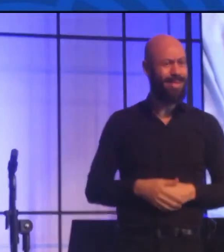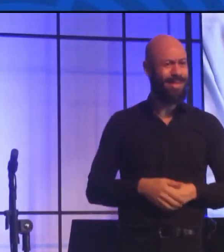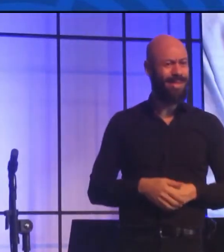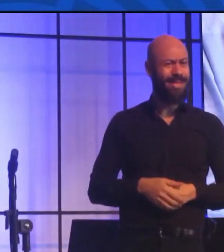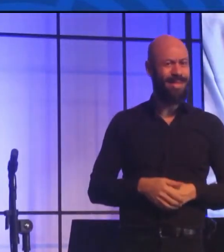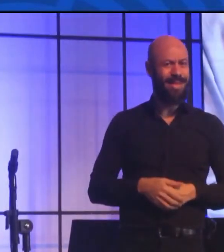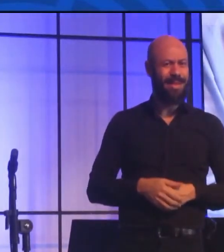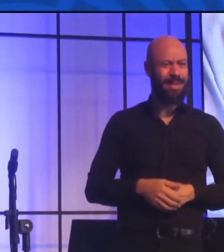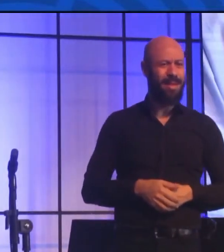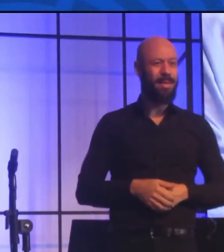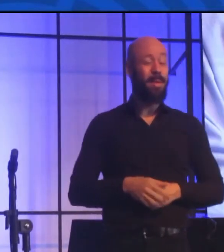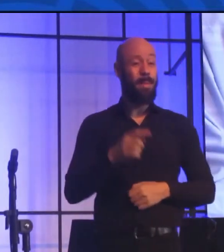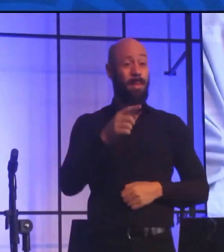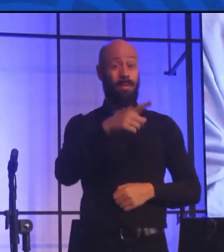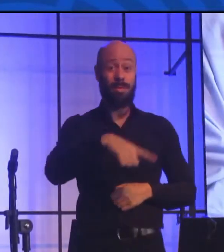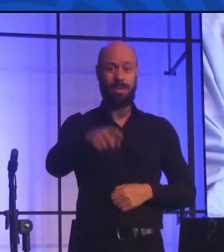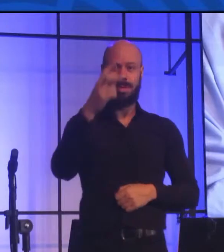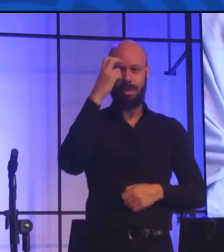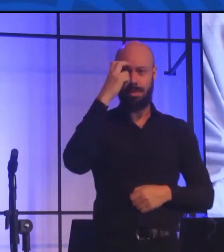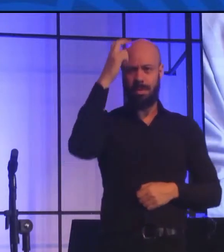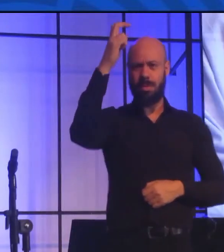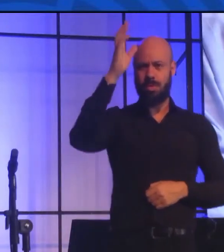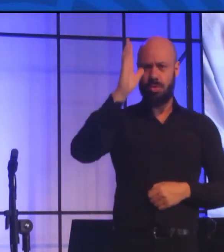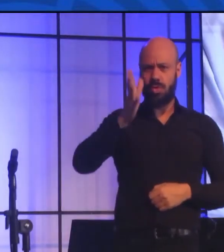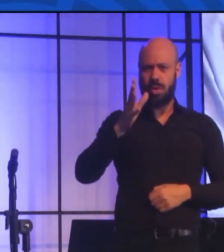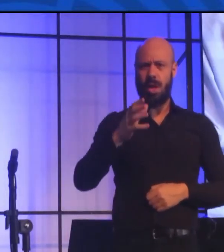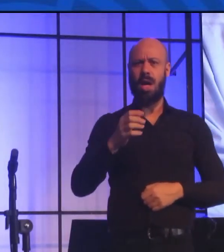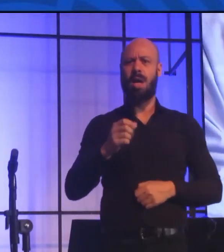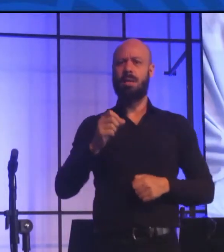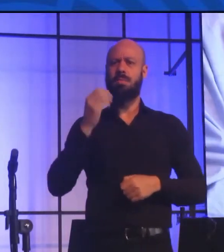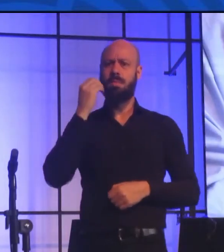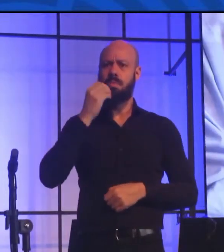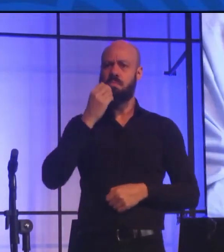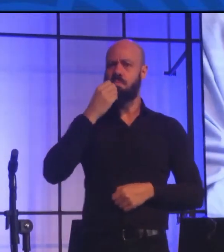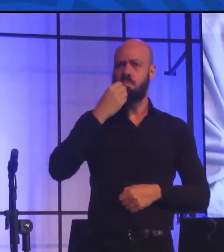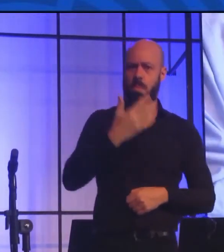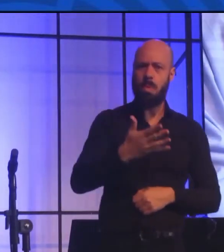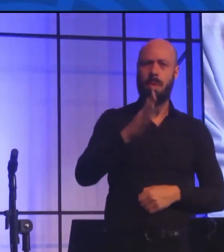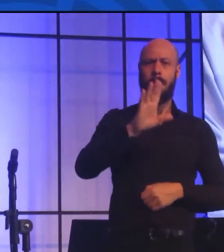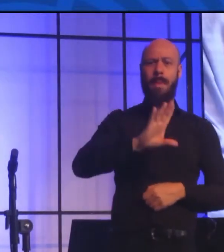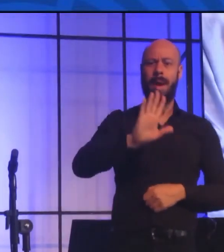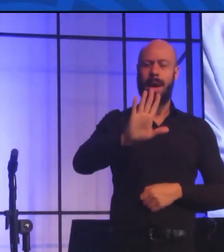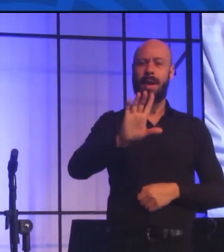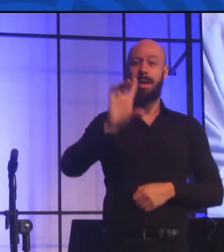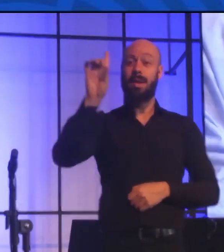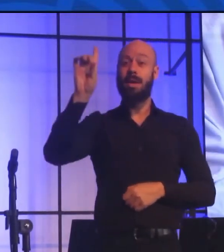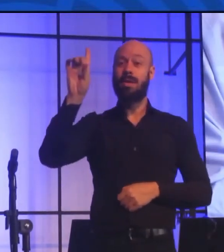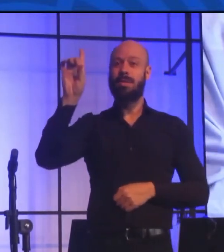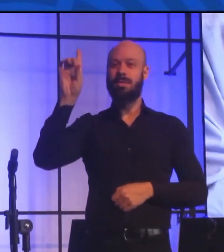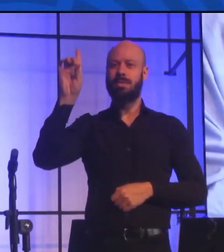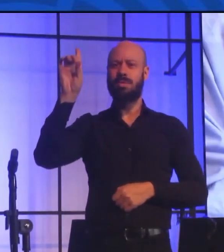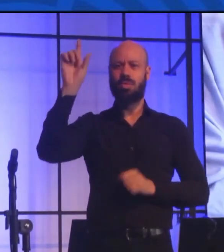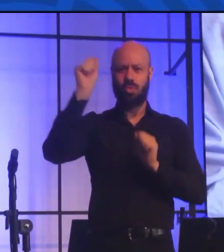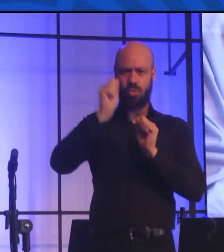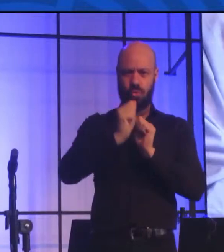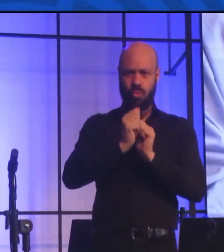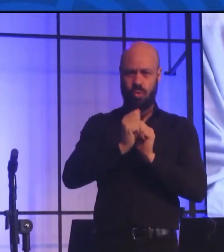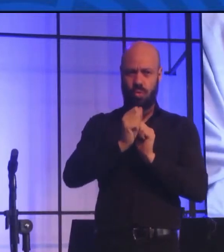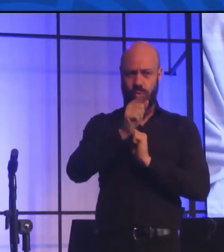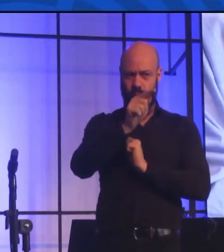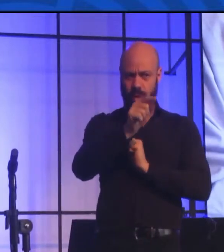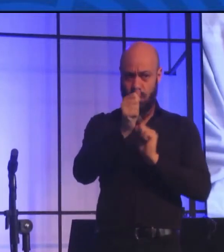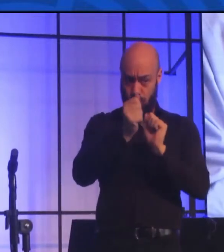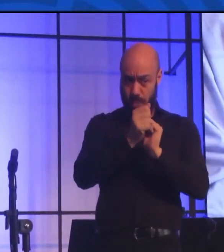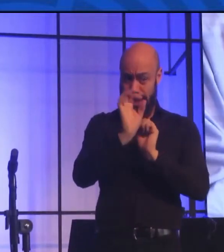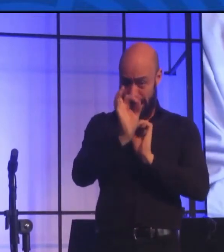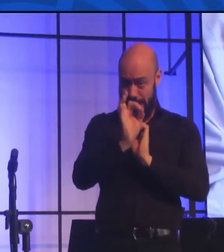que você o envolva nas suas decisões e nas suas escolhas? Porque muitas pessoas acham que se Deus quiser, Ele